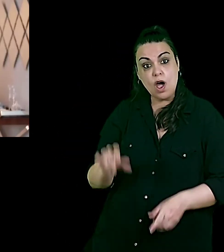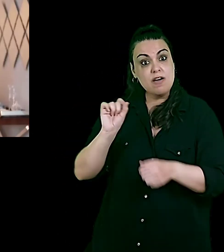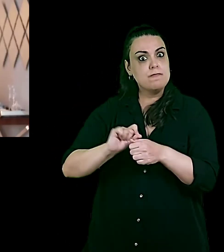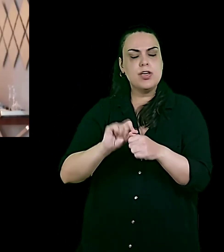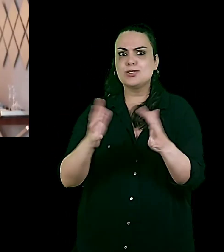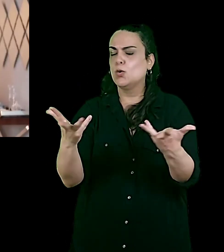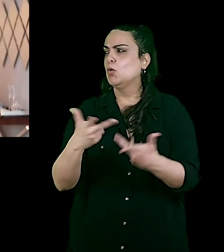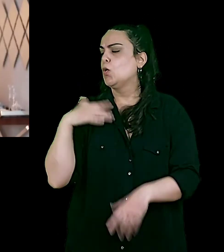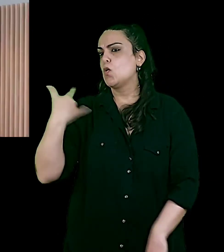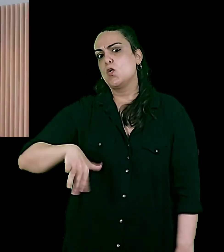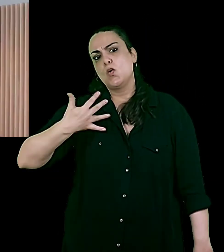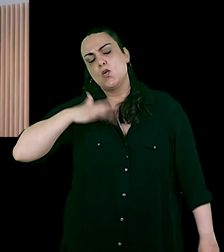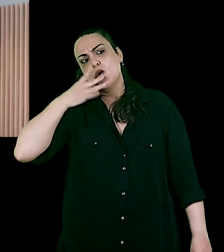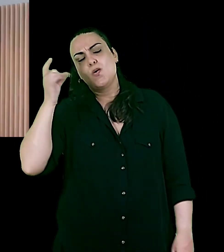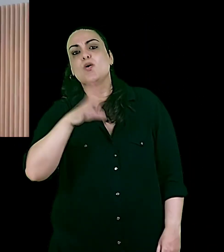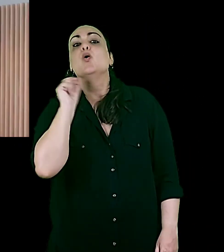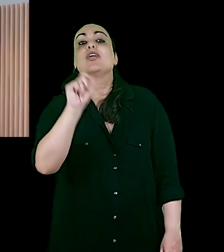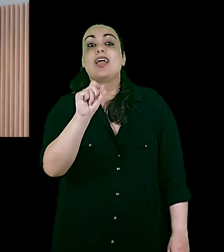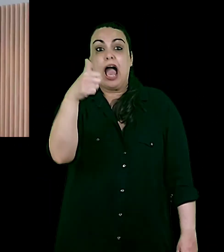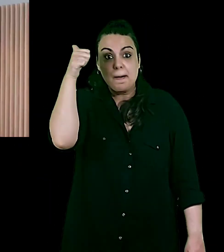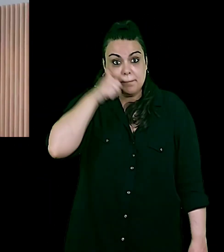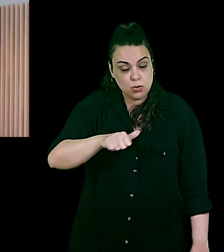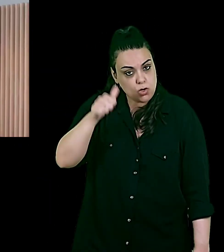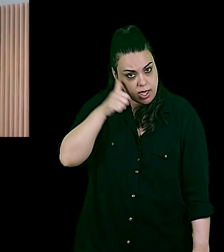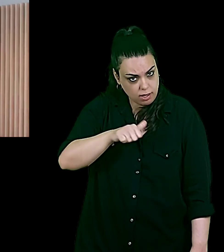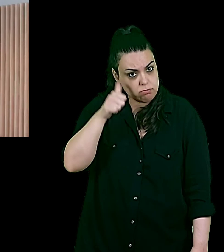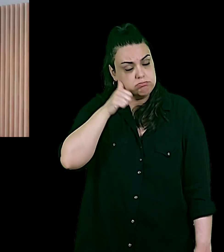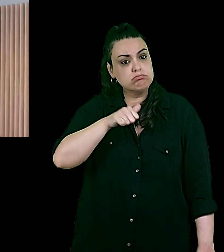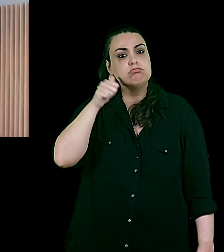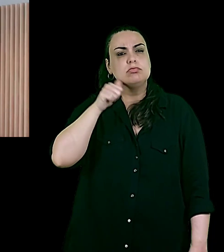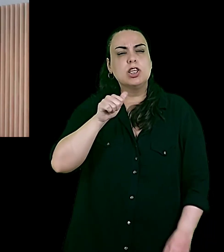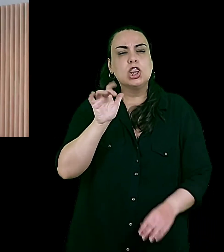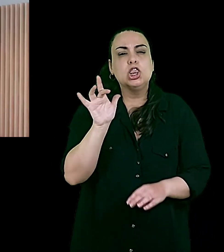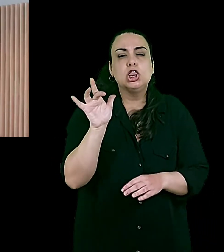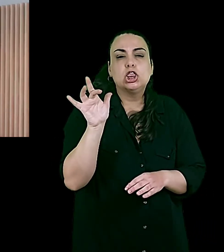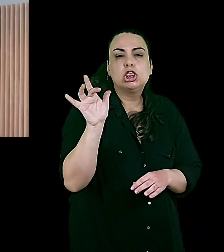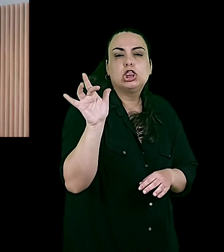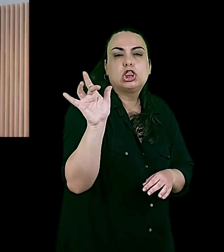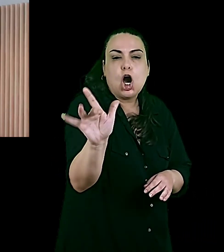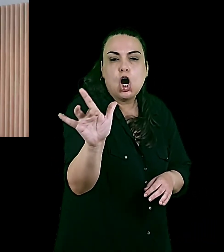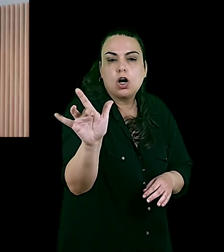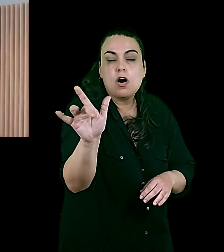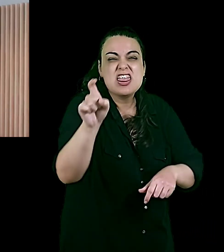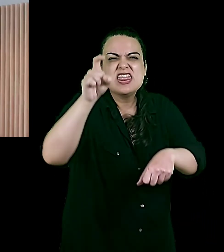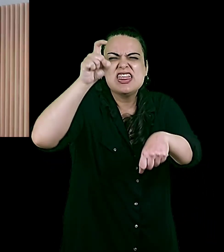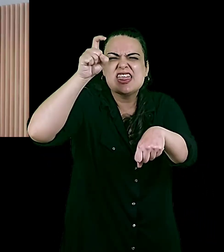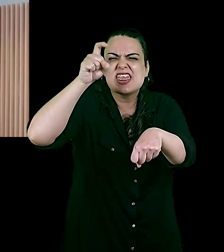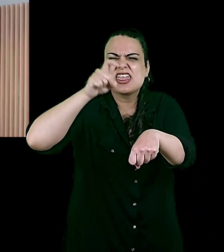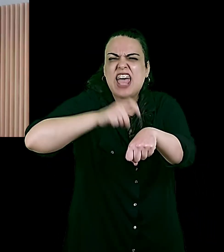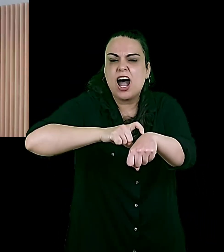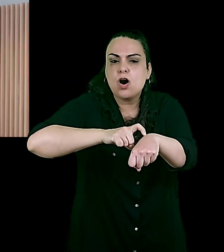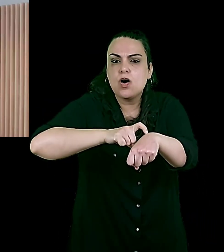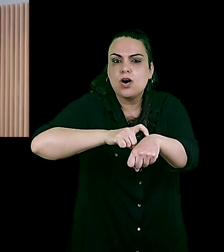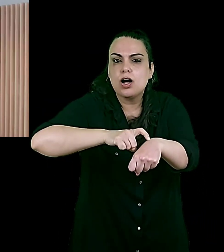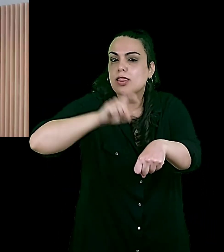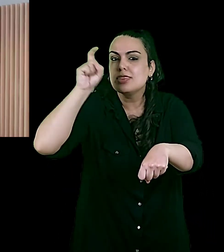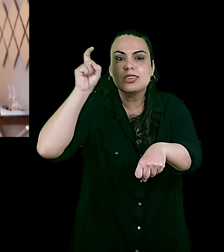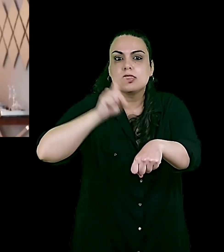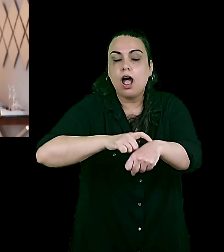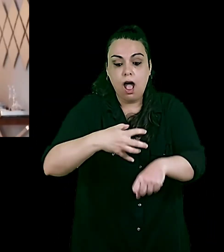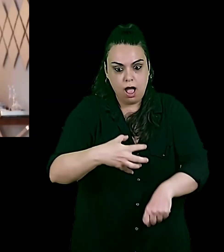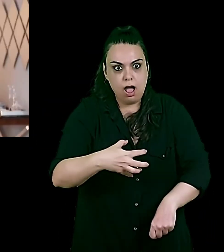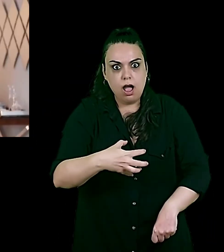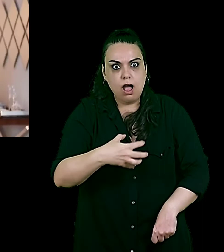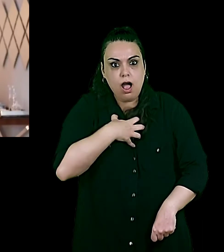uma coisa sensacional. O texto diz que ela foi lá, tocou e imediatamente, na